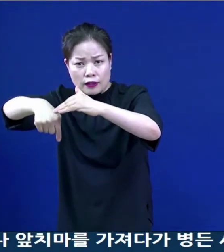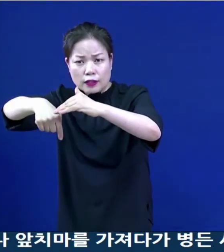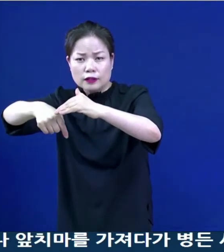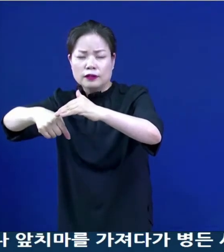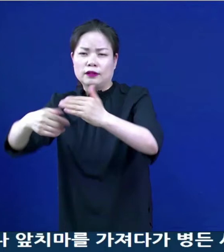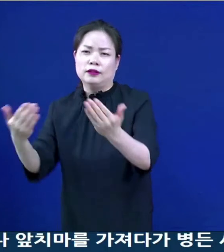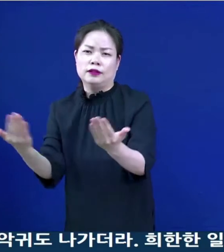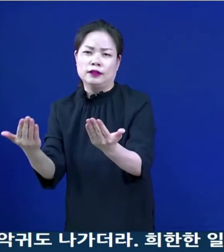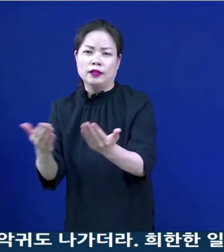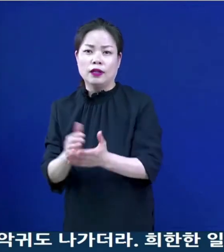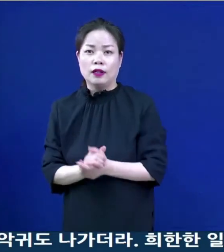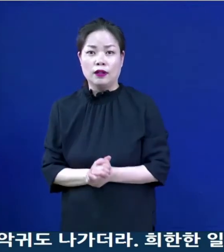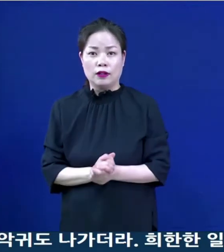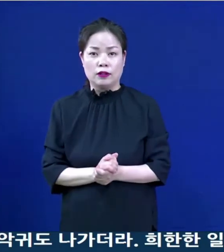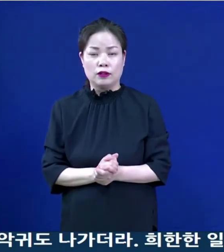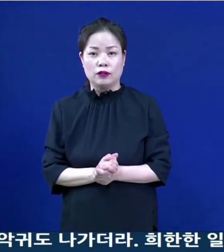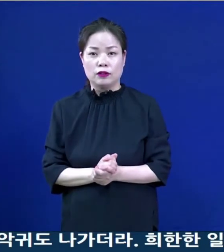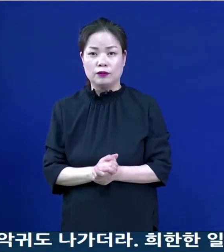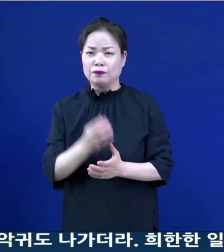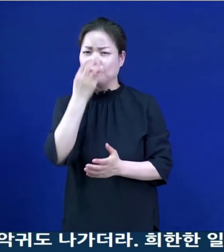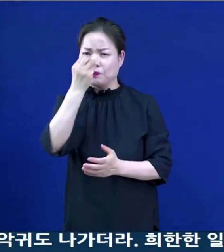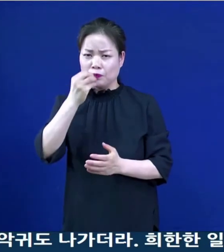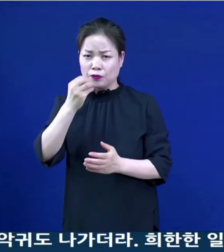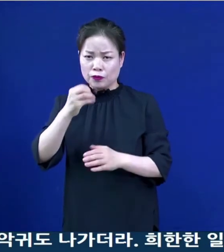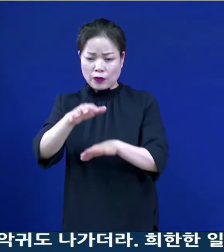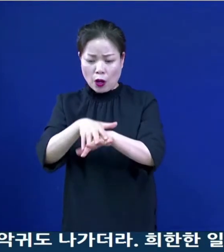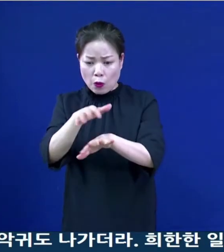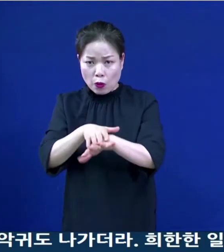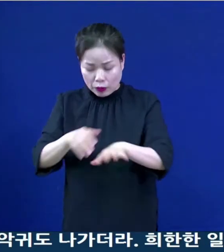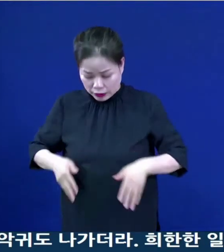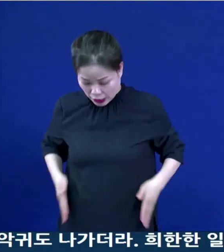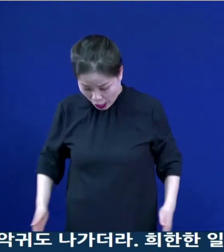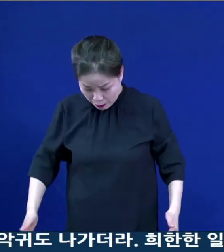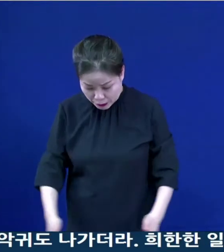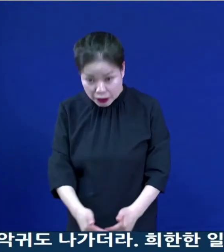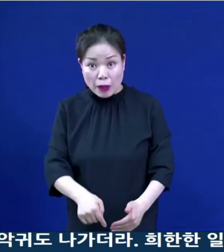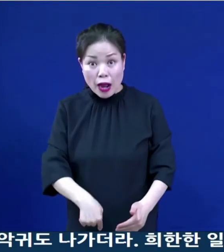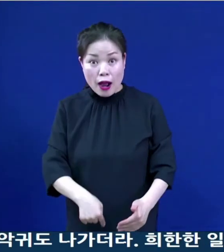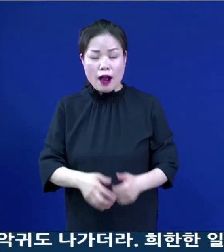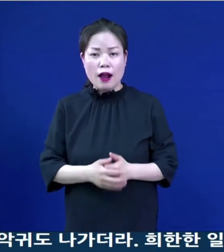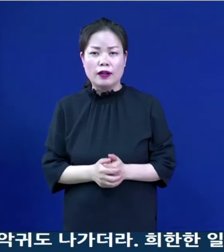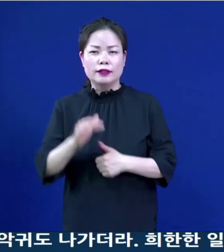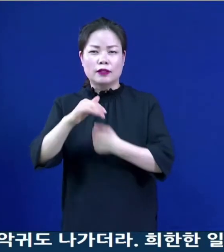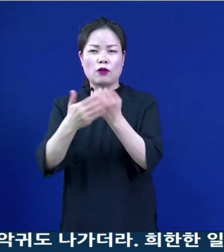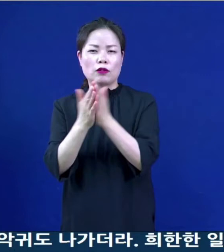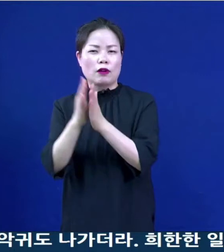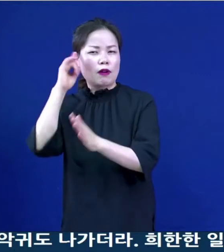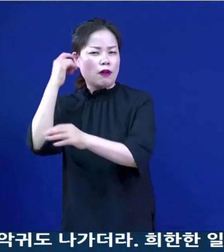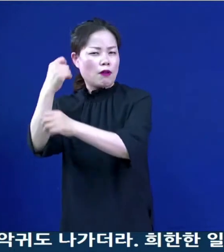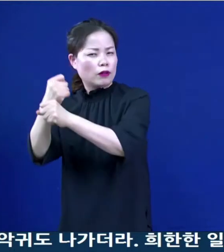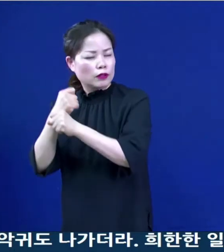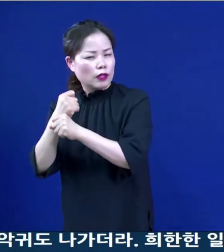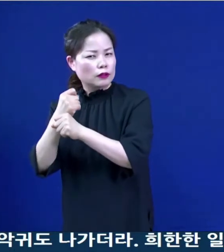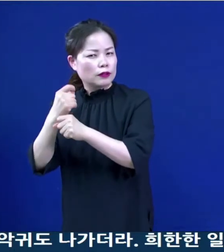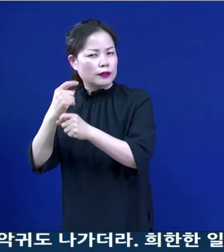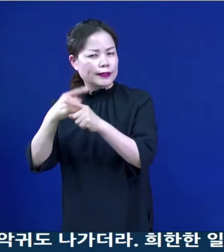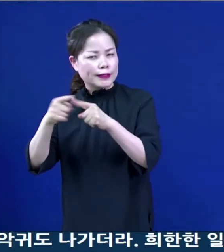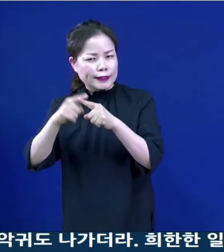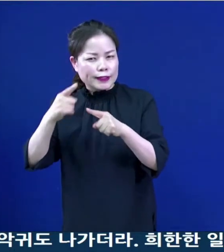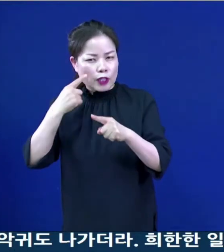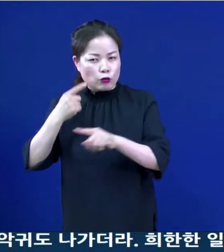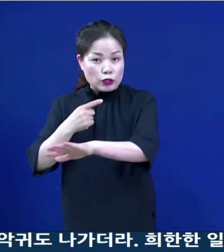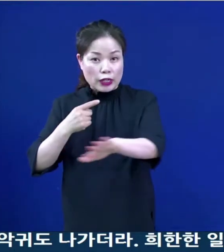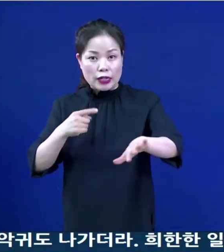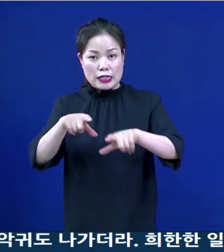한 일이죠. 그냥 여기서 손수건 앞치마, 그런데 이걸 좀 이제 성경학자들이 해석하다 보면 그냥 우리가